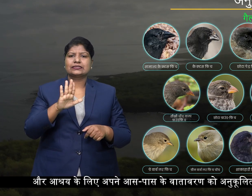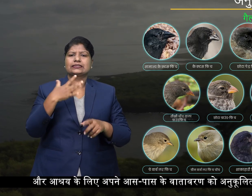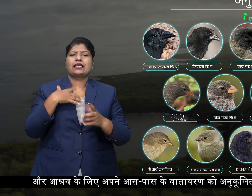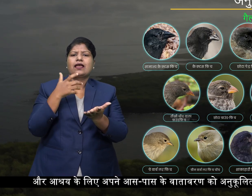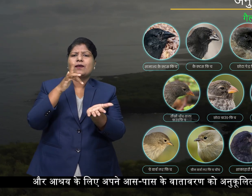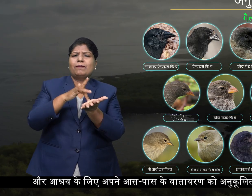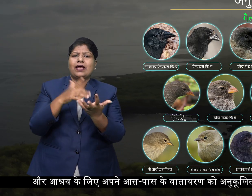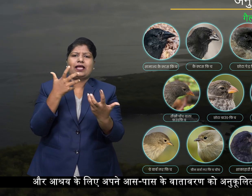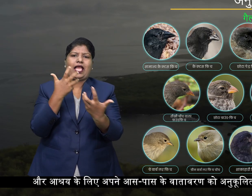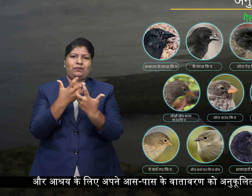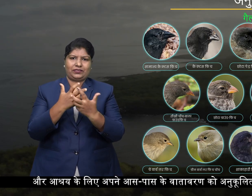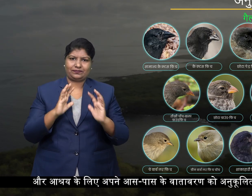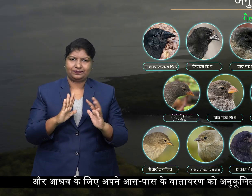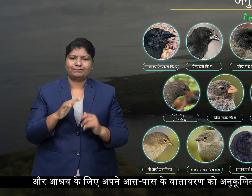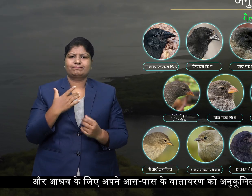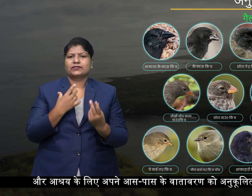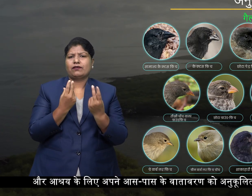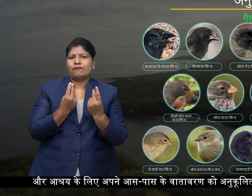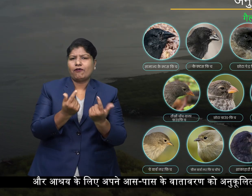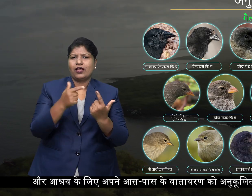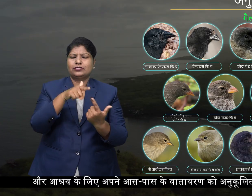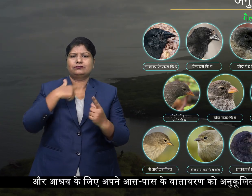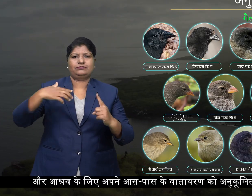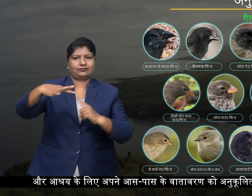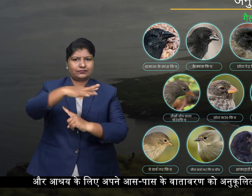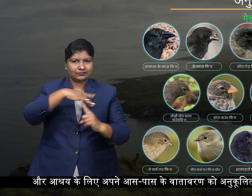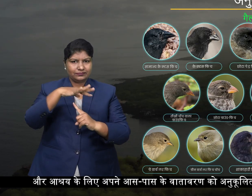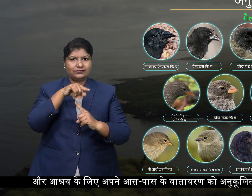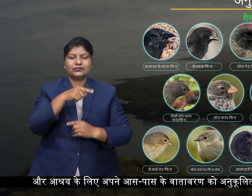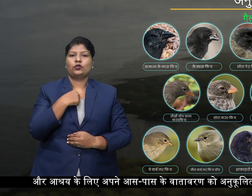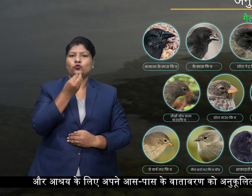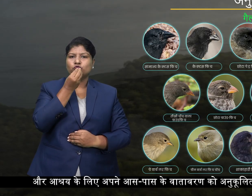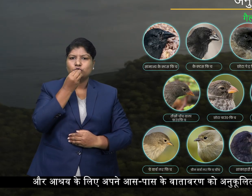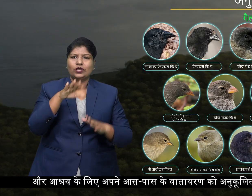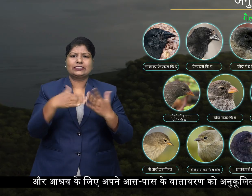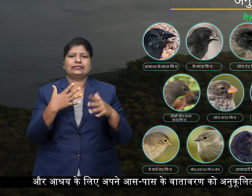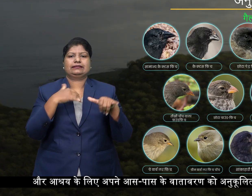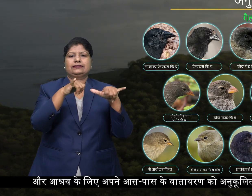और आश्रय के लिए अपने आसपास के वातावरण को अनुकूलित कर लिया है,